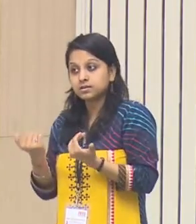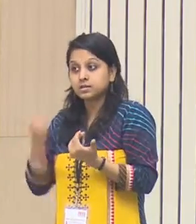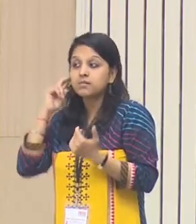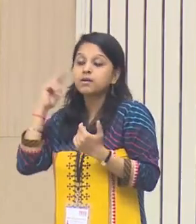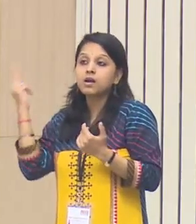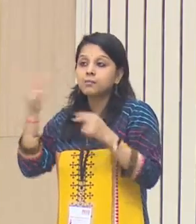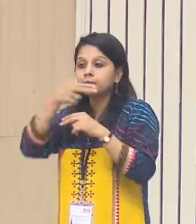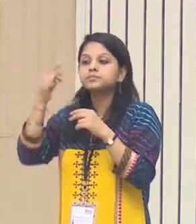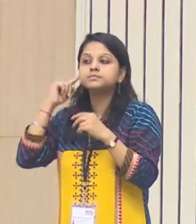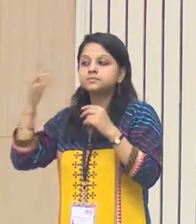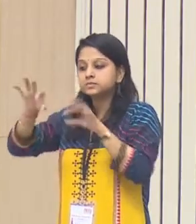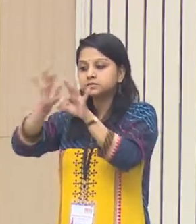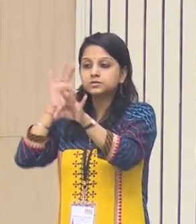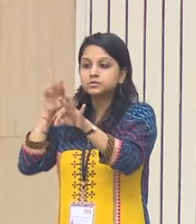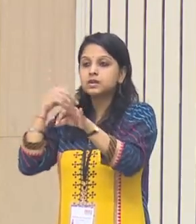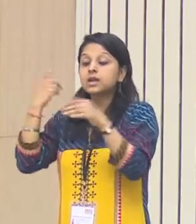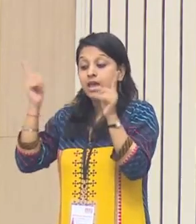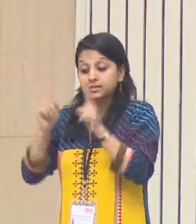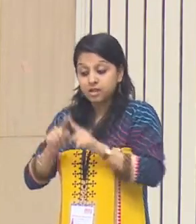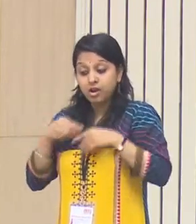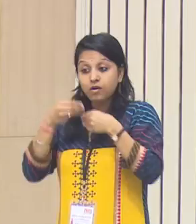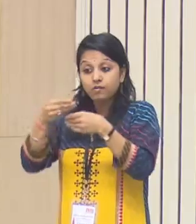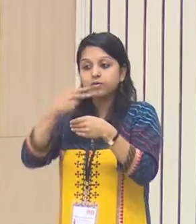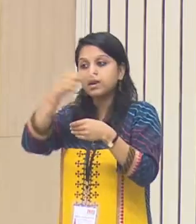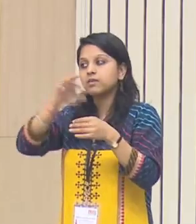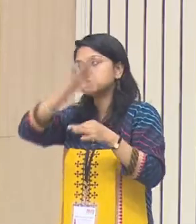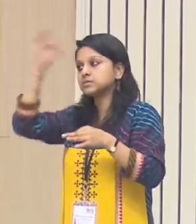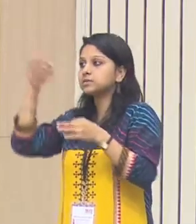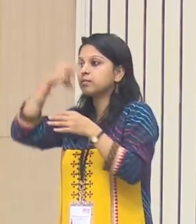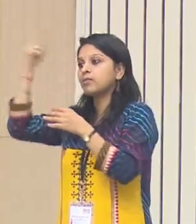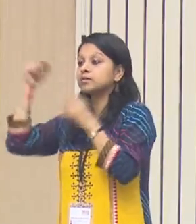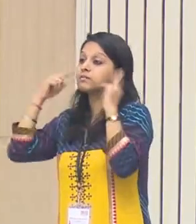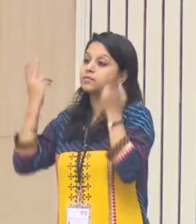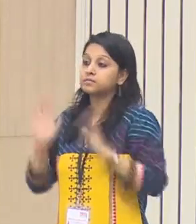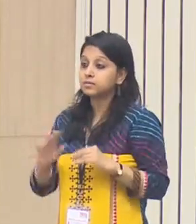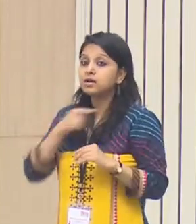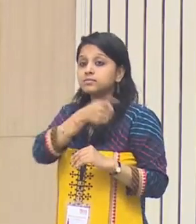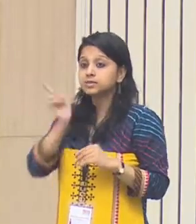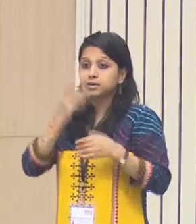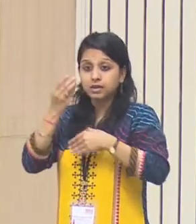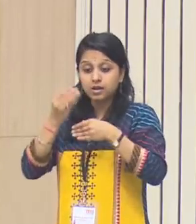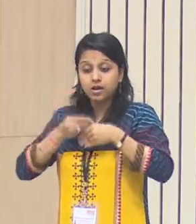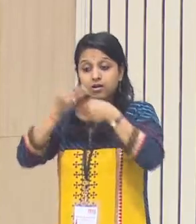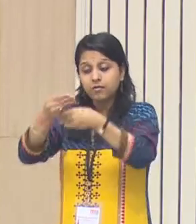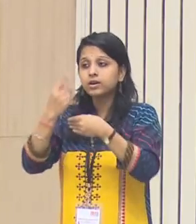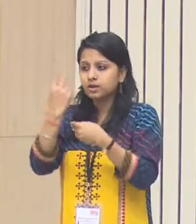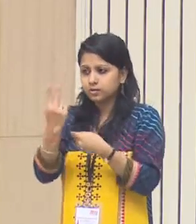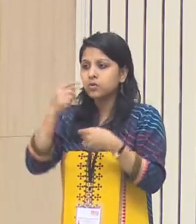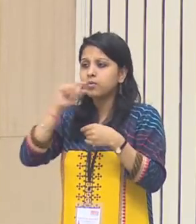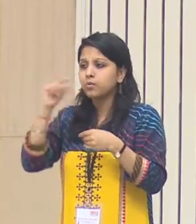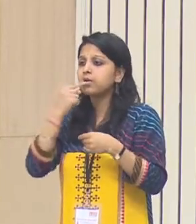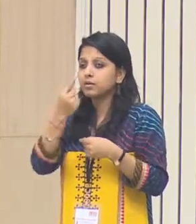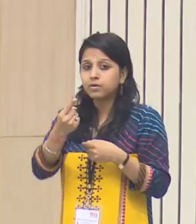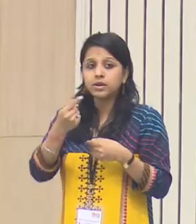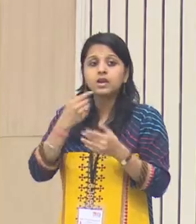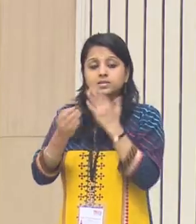आपका नाम चुनकर ऐसे बड़े अवार्डों के लिए लिखा जाता है। मैं उन सभी अवार्डियों के लिए दो लाइन ज़रूर कहना चाहता हूं